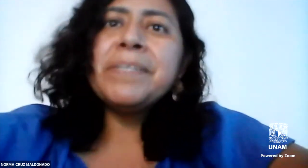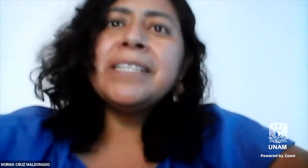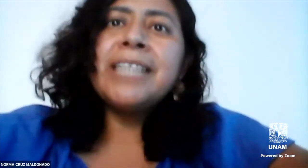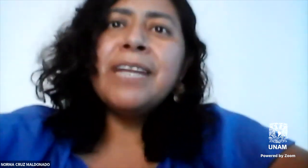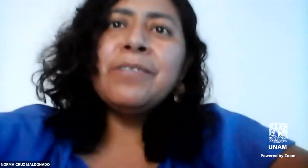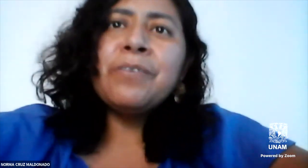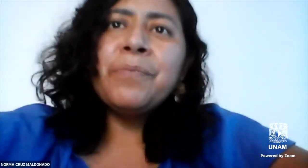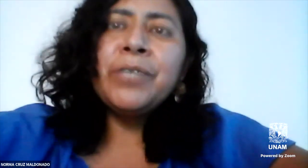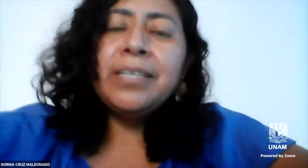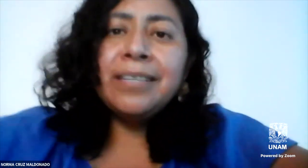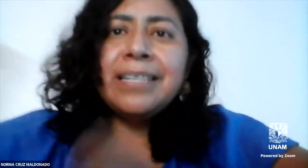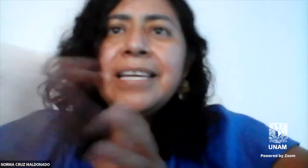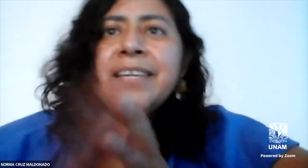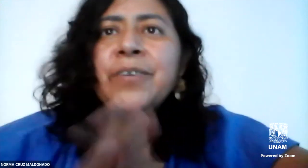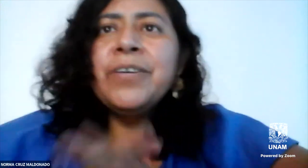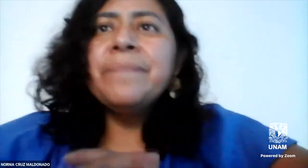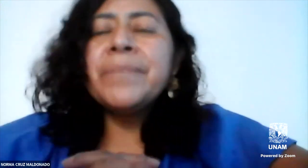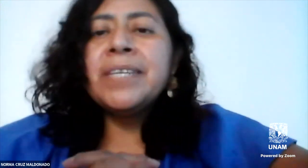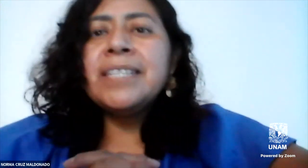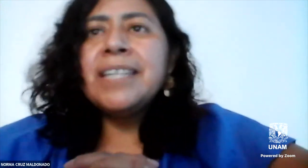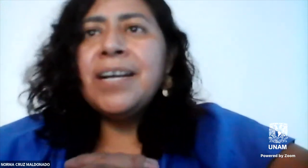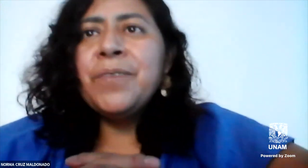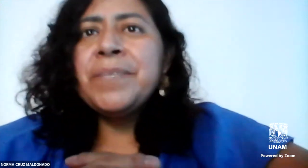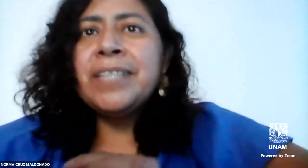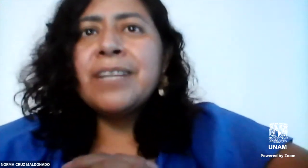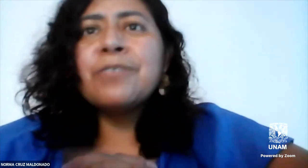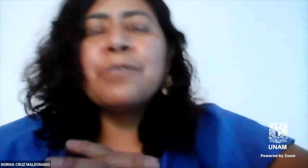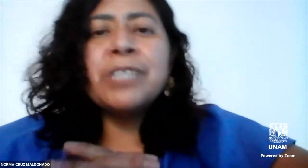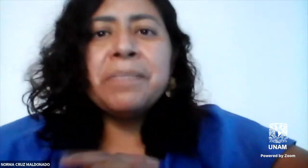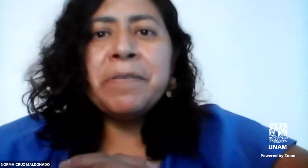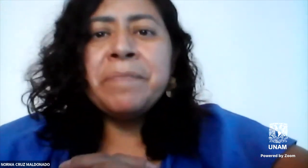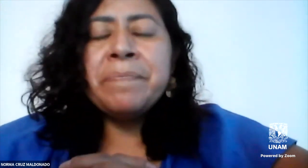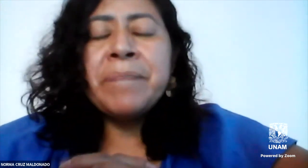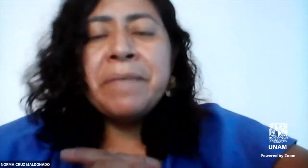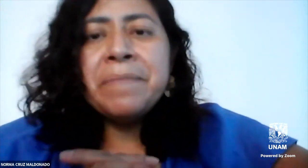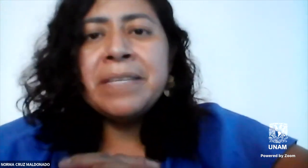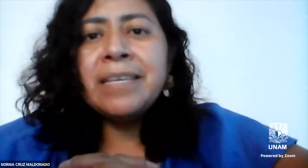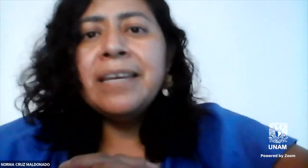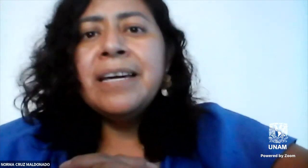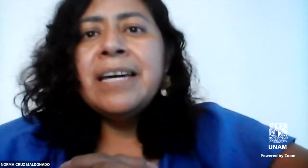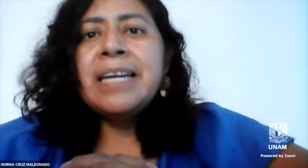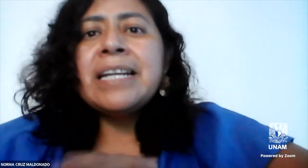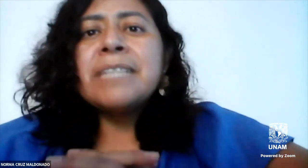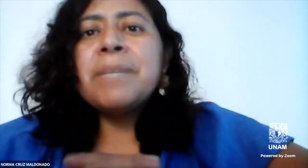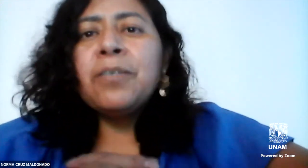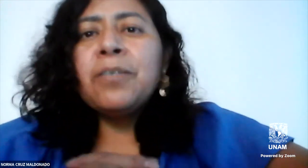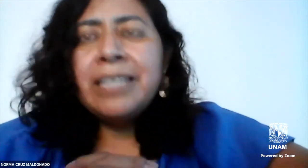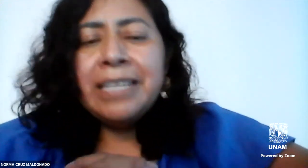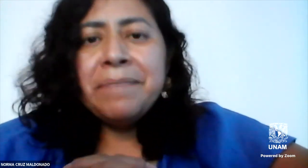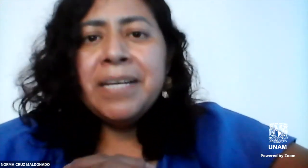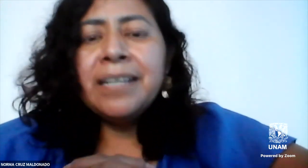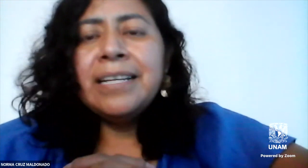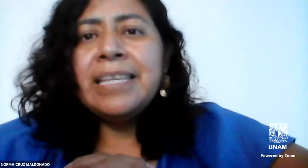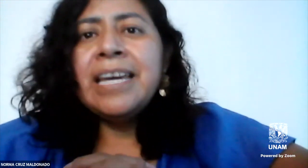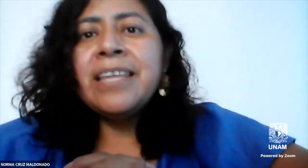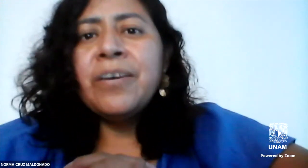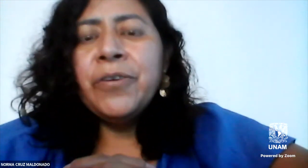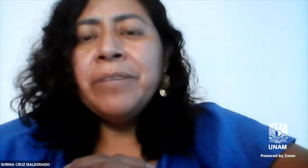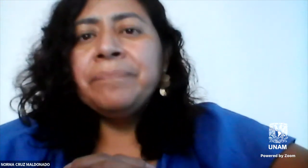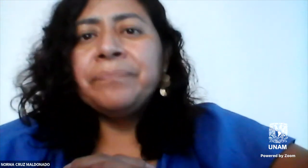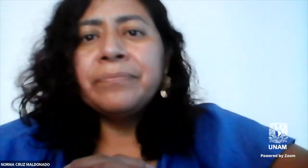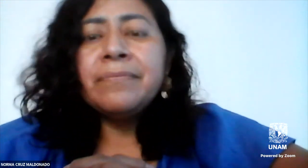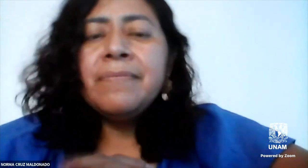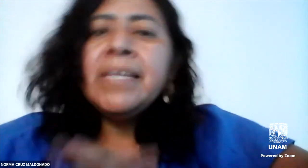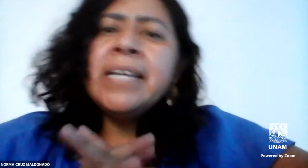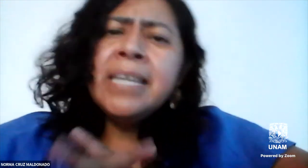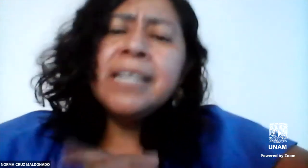Antes de presentar a nuestro ponente del día de hoy, quisiera comentar dos cosas brevemente respecto a la dinámica que el día de